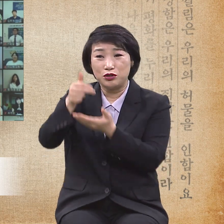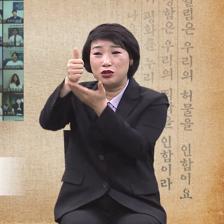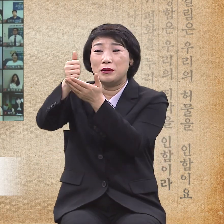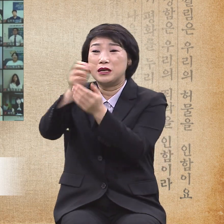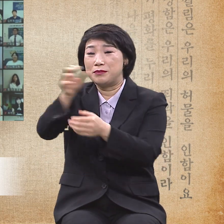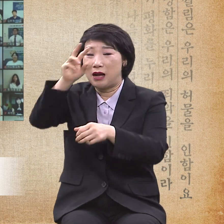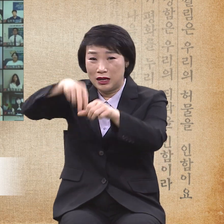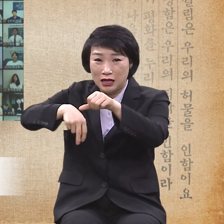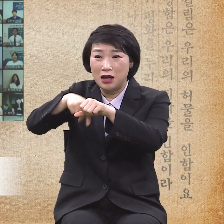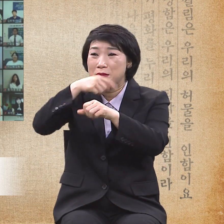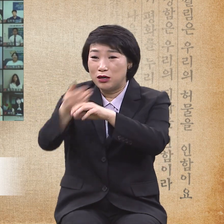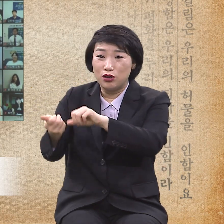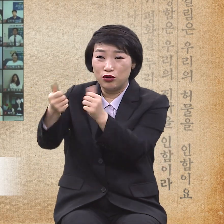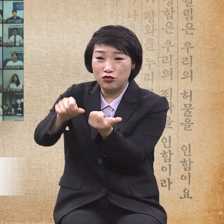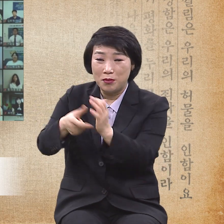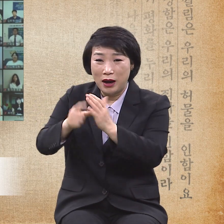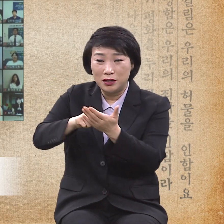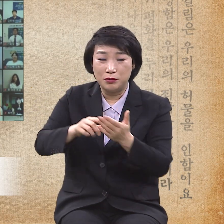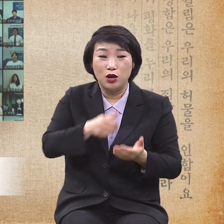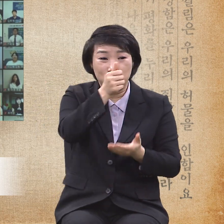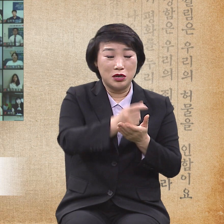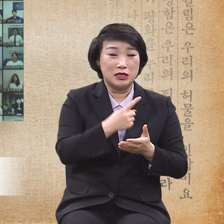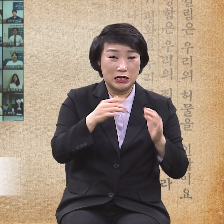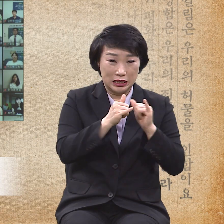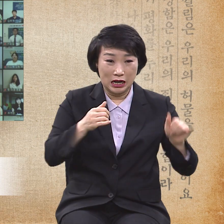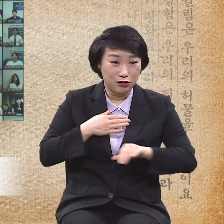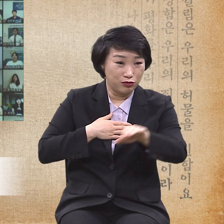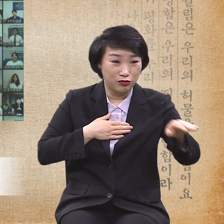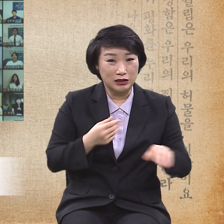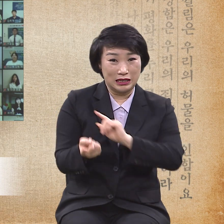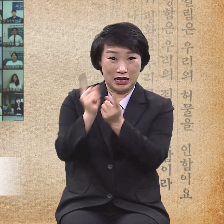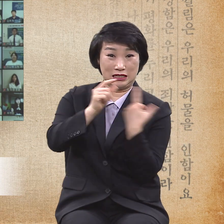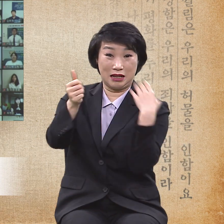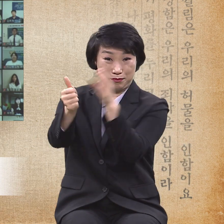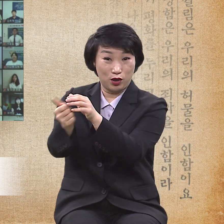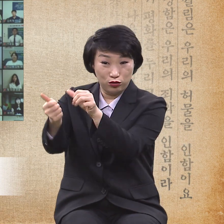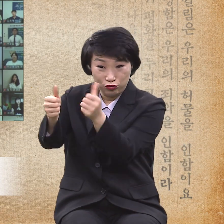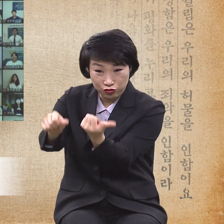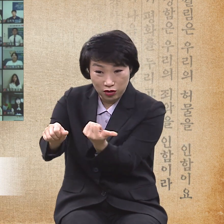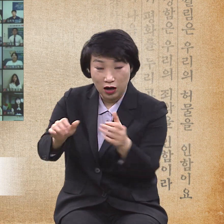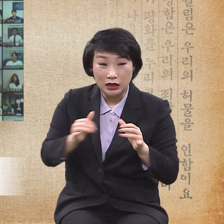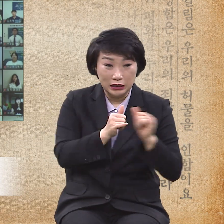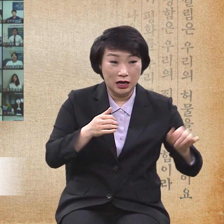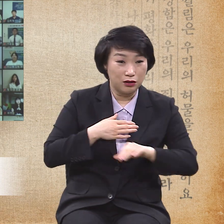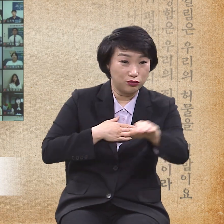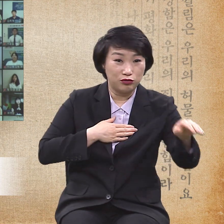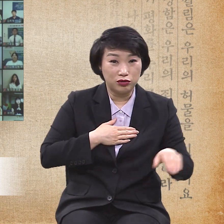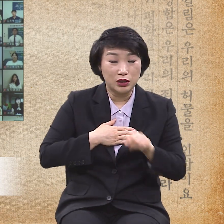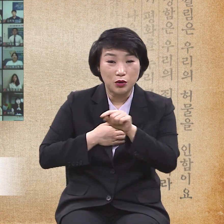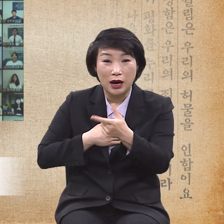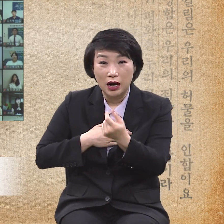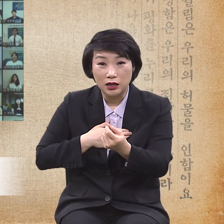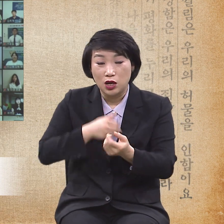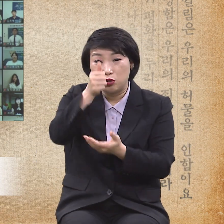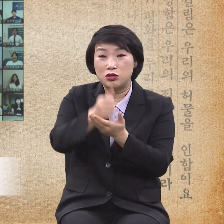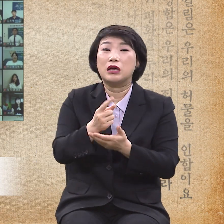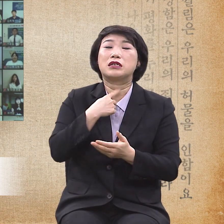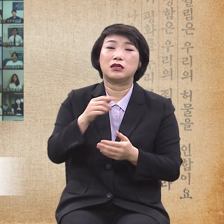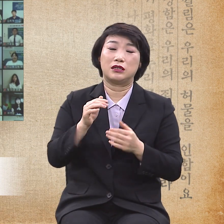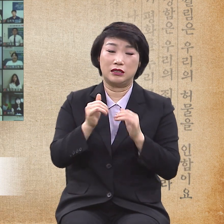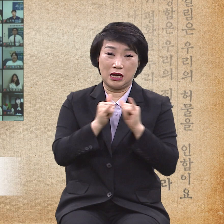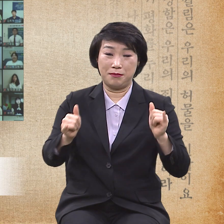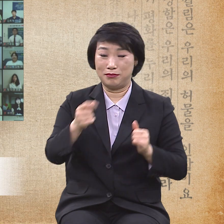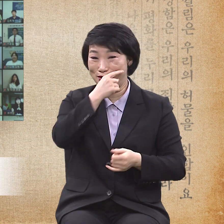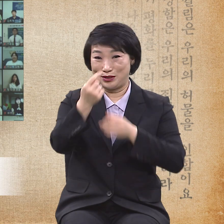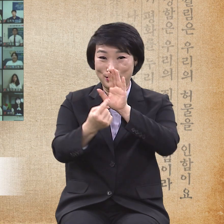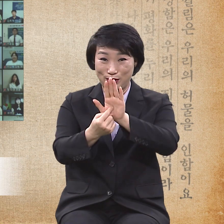만큼 범죄한 죄인들을 위해서 대신 죽었다면 인류는 그만큼 범죄한 죄인이라는